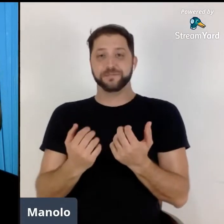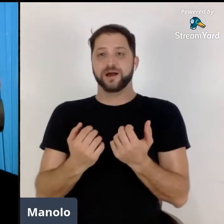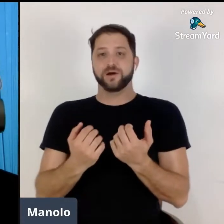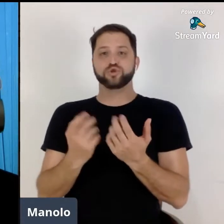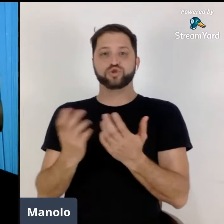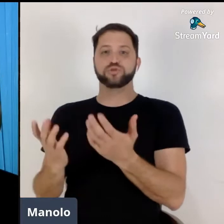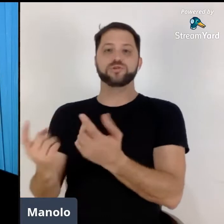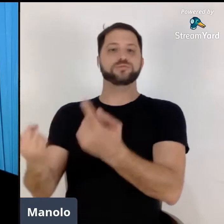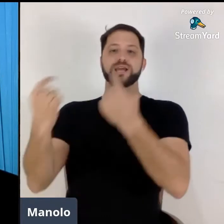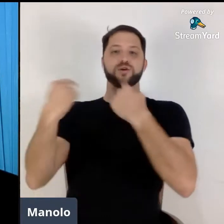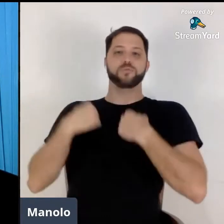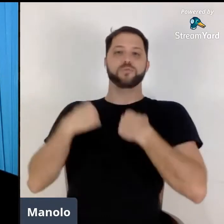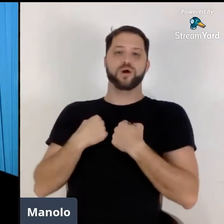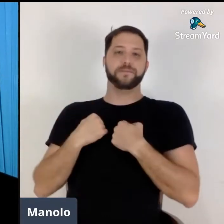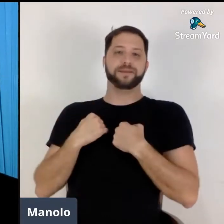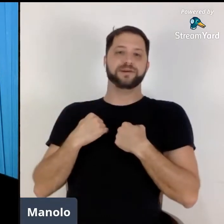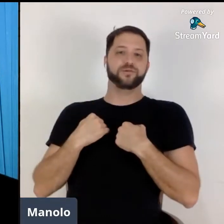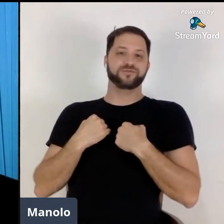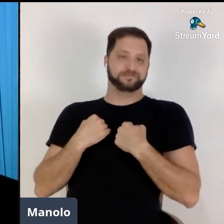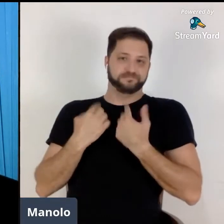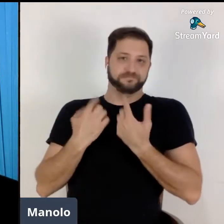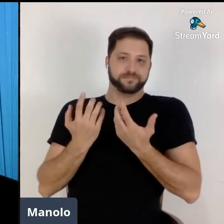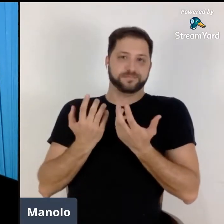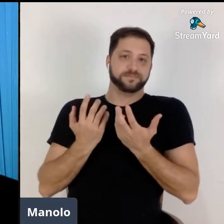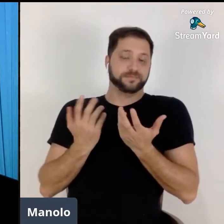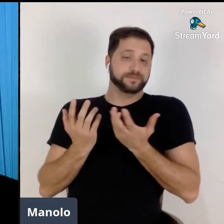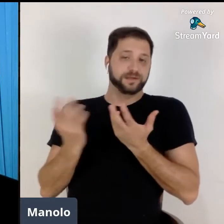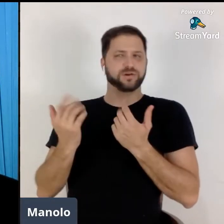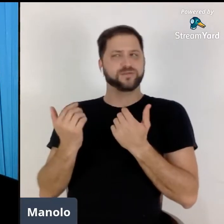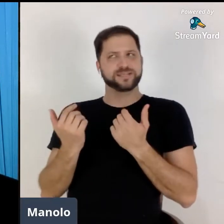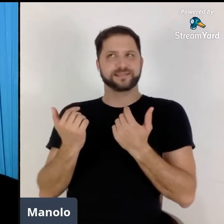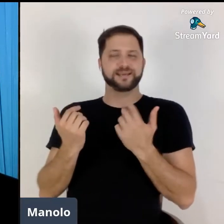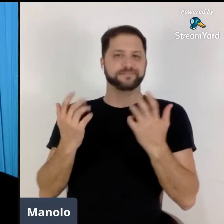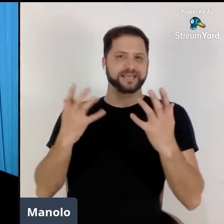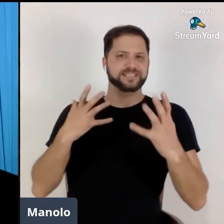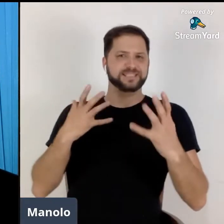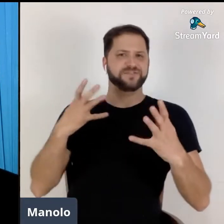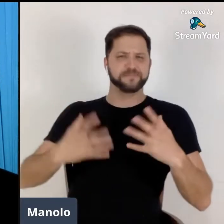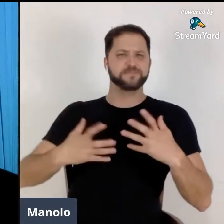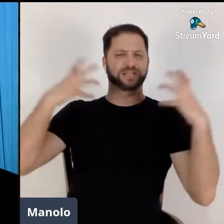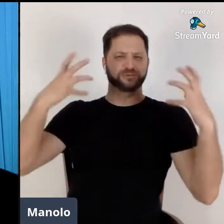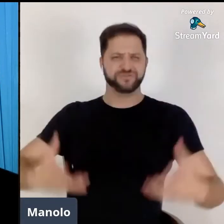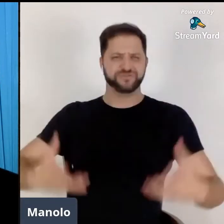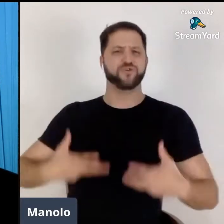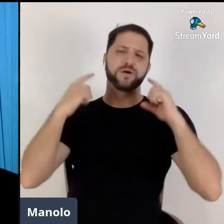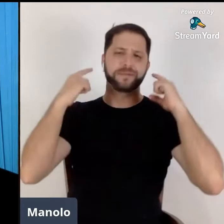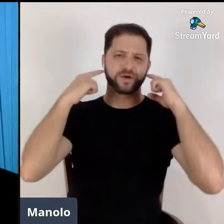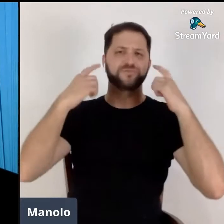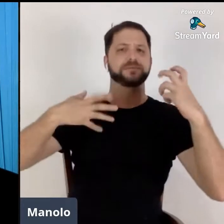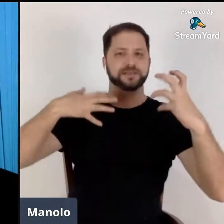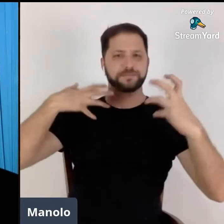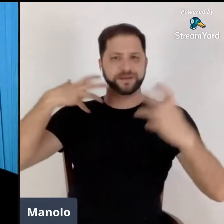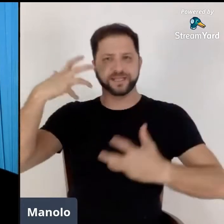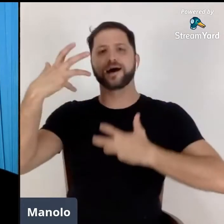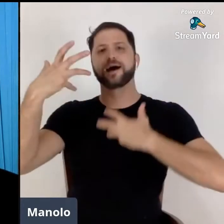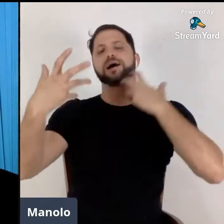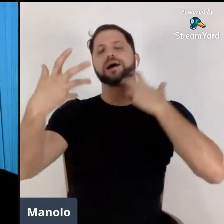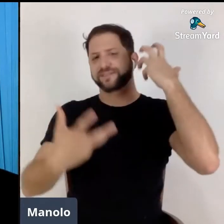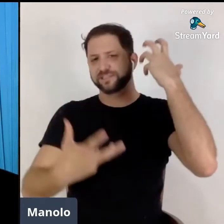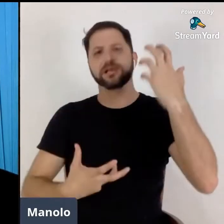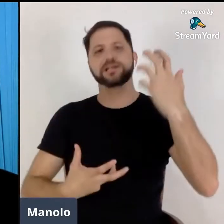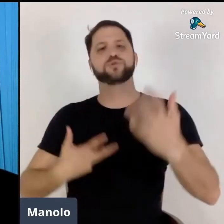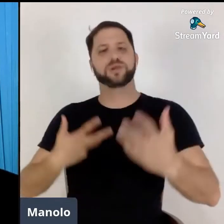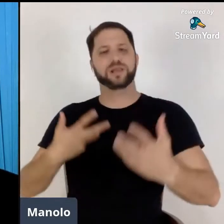Depende, às vezes, assim, o surdo não tem como aprender a ouvir, não, talvez até dentro de muitos anos de fono, não aprender a ouvir, mas